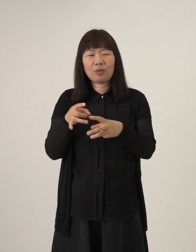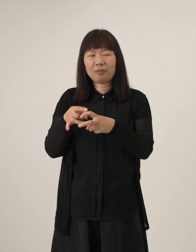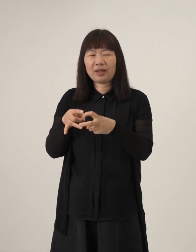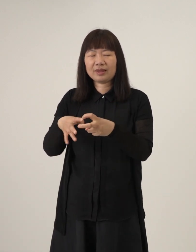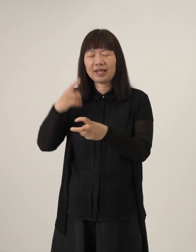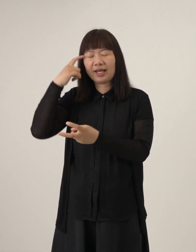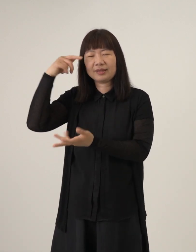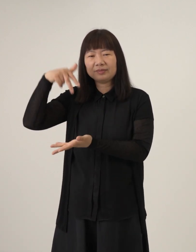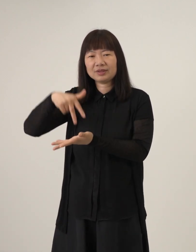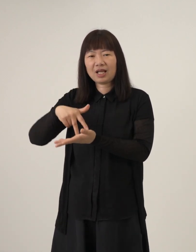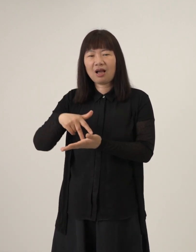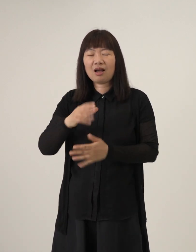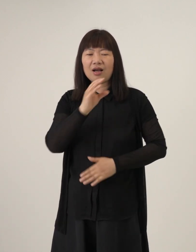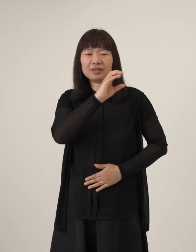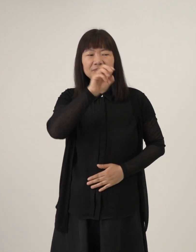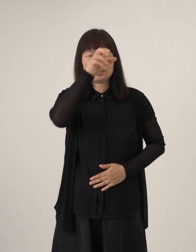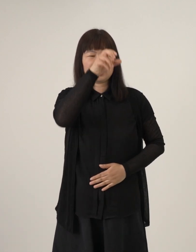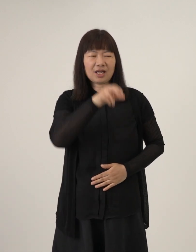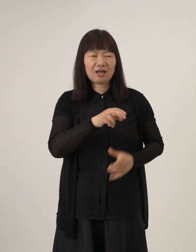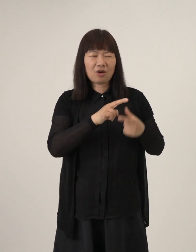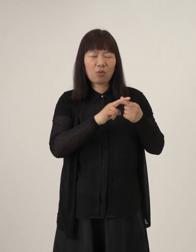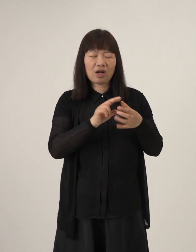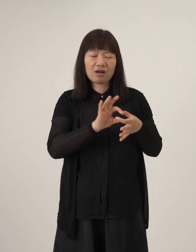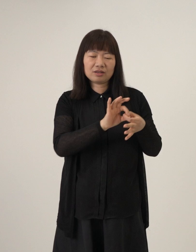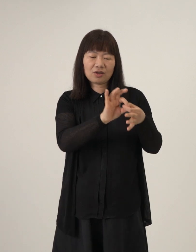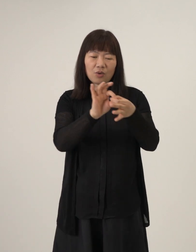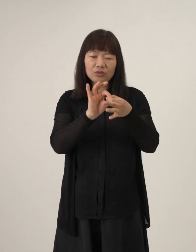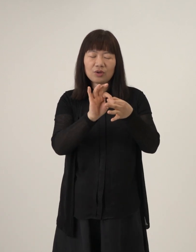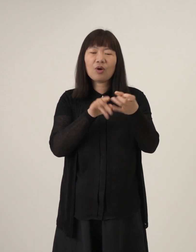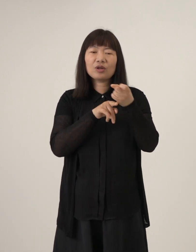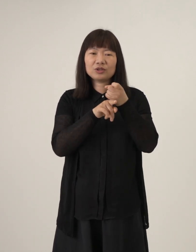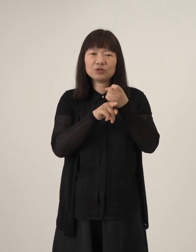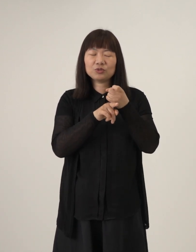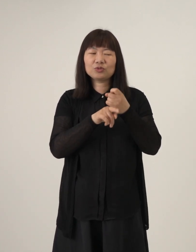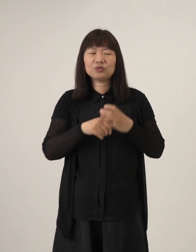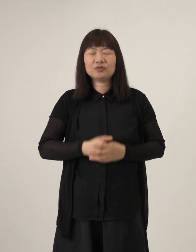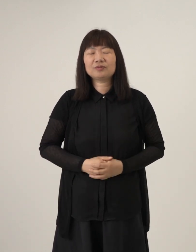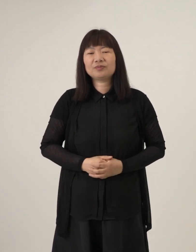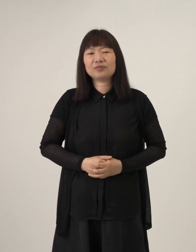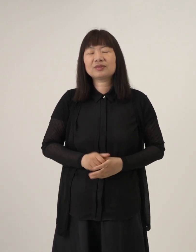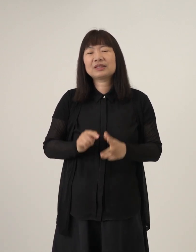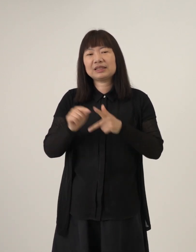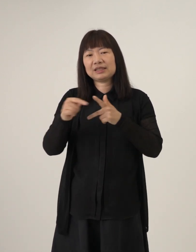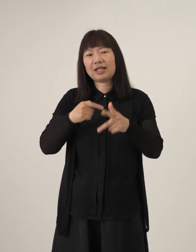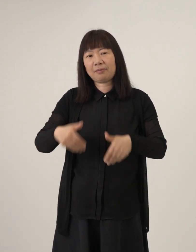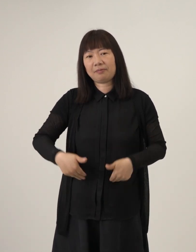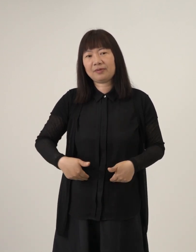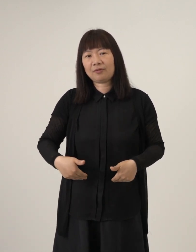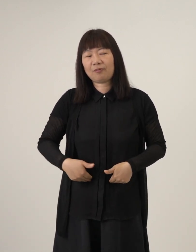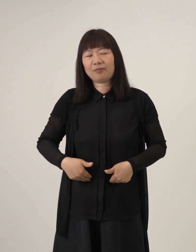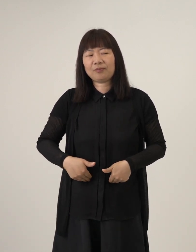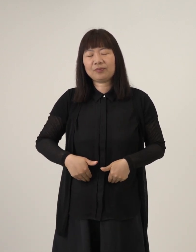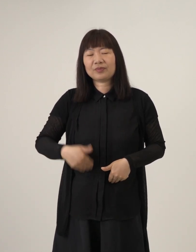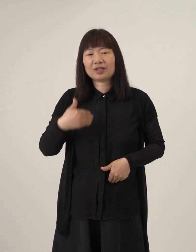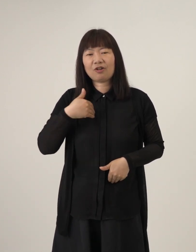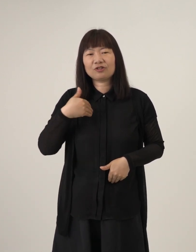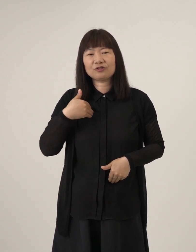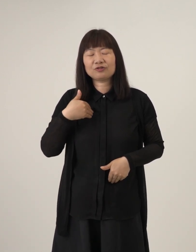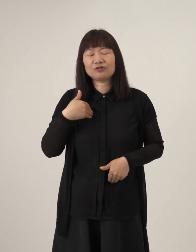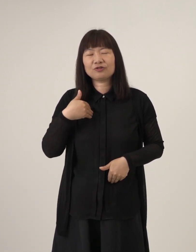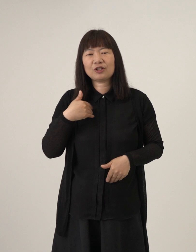관점에서 왜 십자가와 연결될 수밖에 없는가를 이해해야 됩니다. 전혀 이